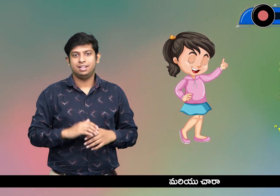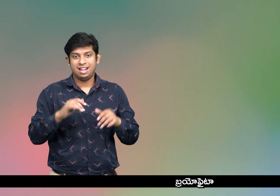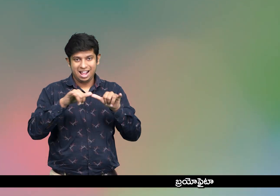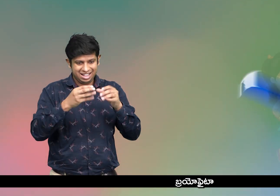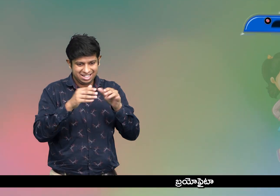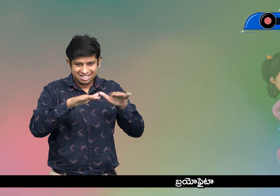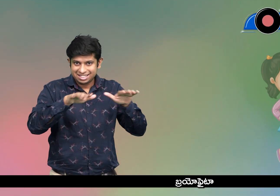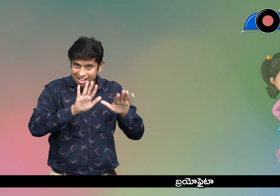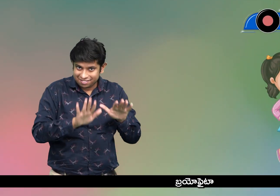బ్రయోఫైటా,